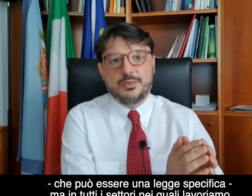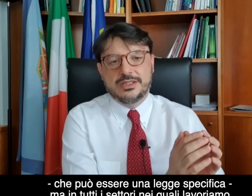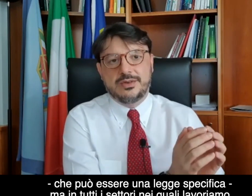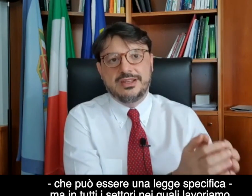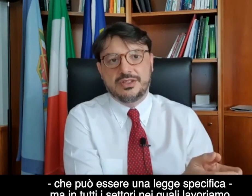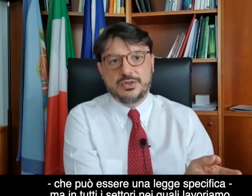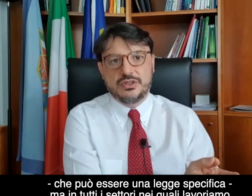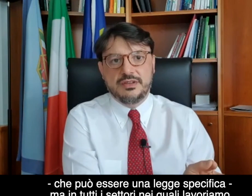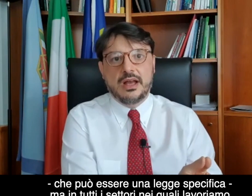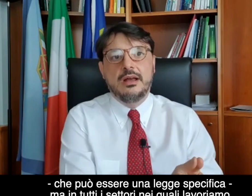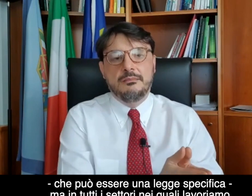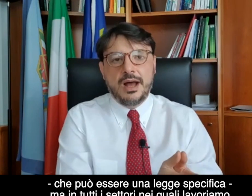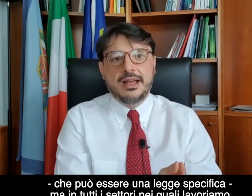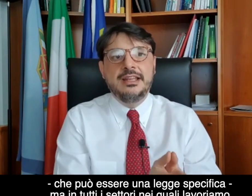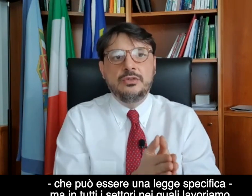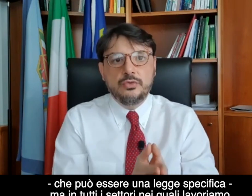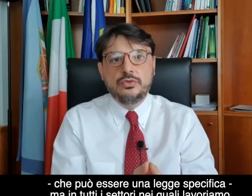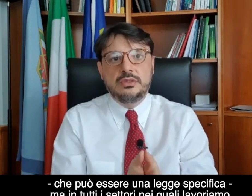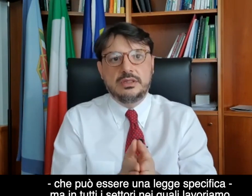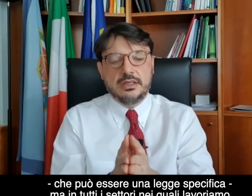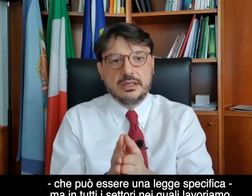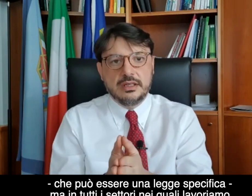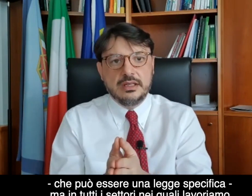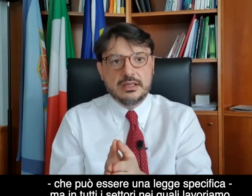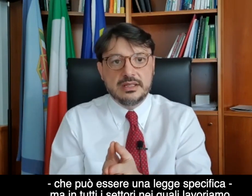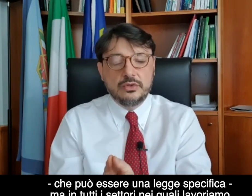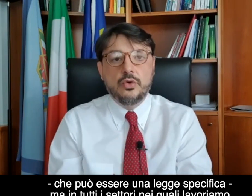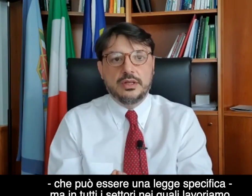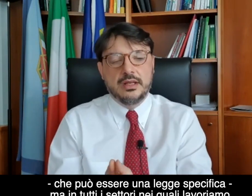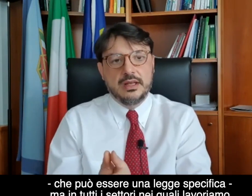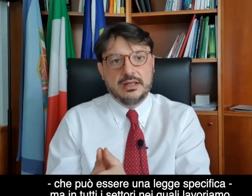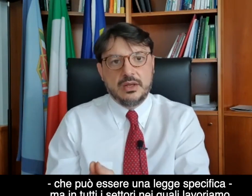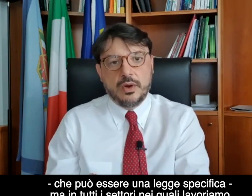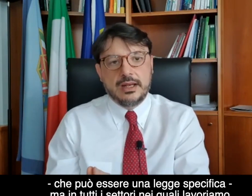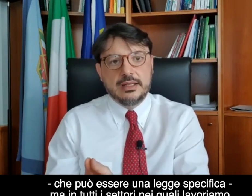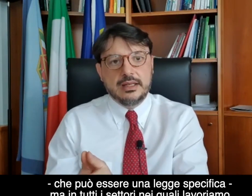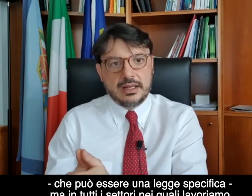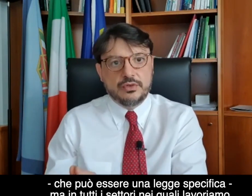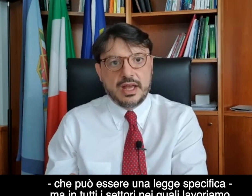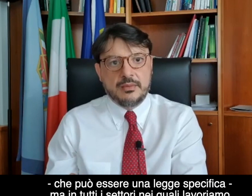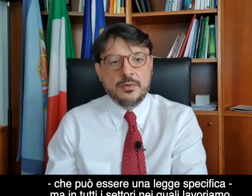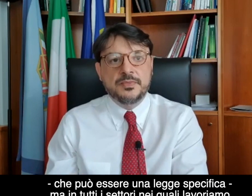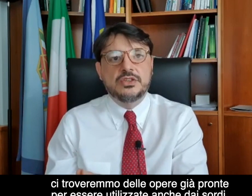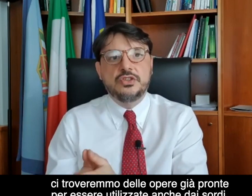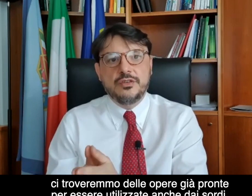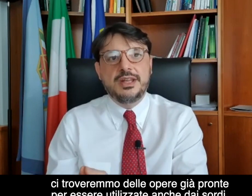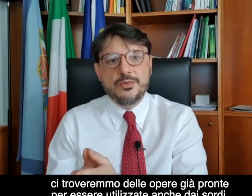essere una legge specifica ma in tutti i settori nei quali lavoriamo ci troveremo già